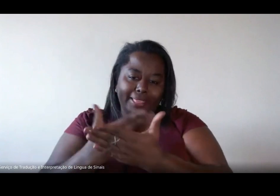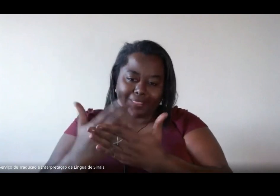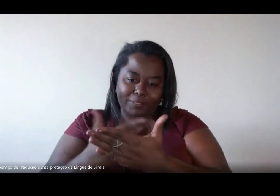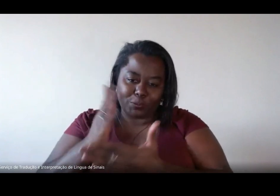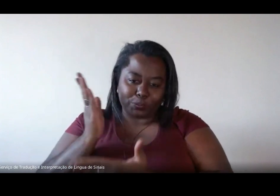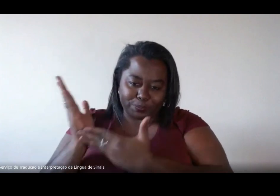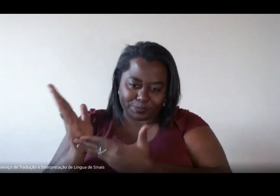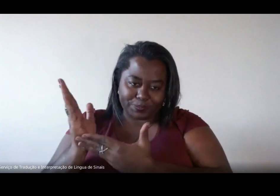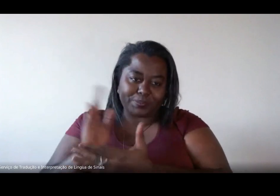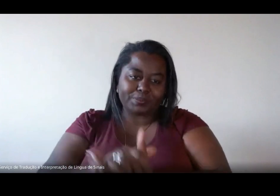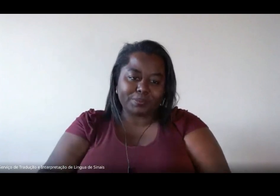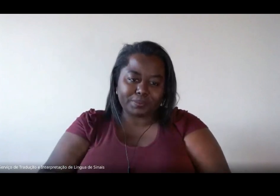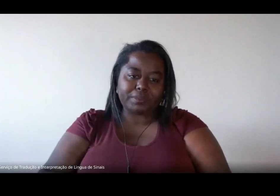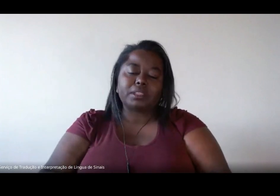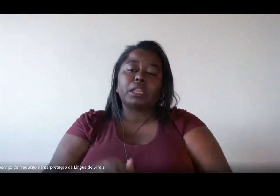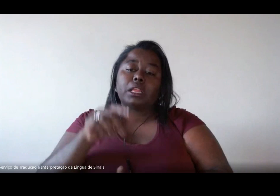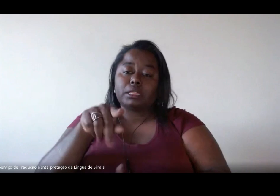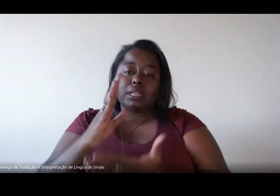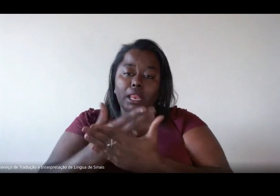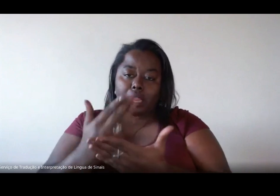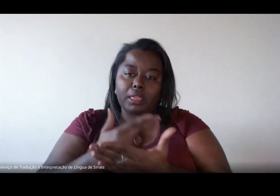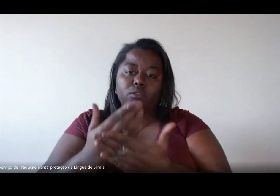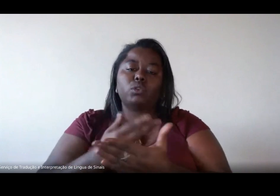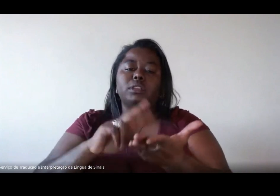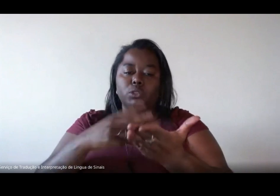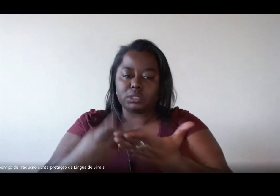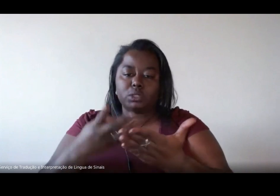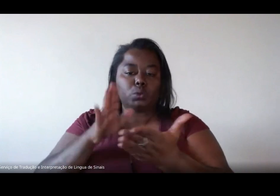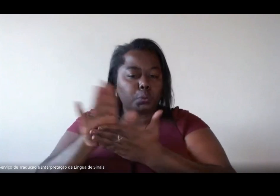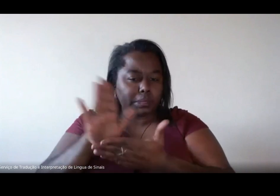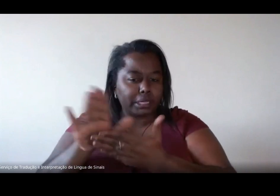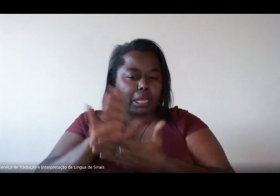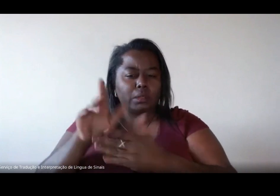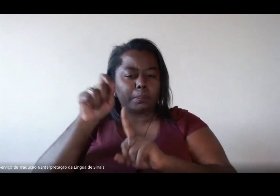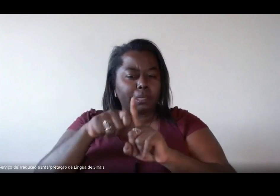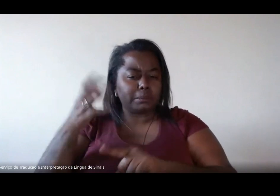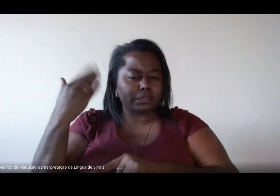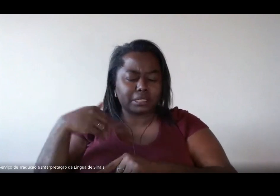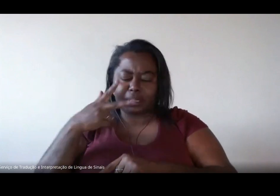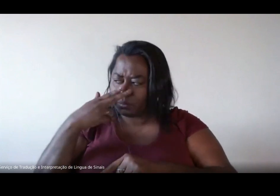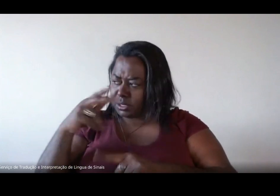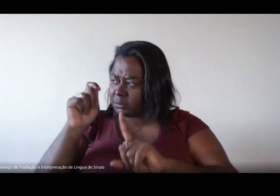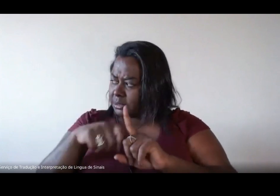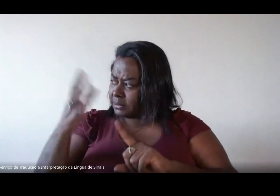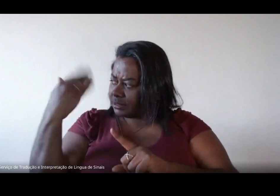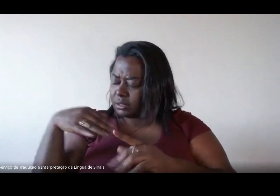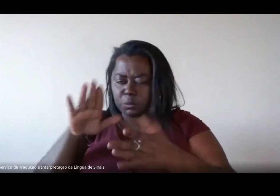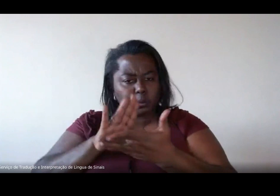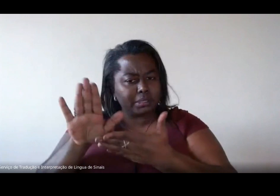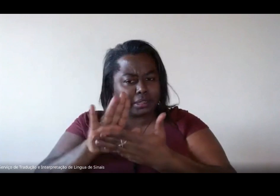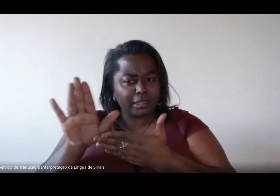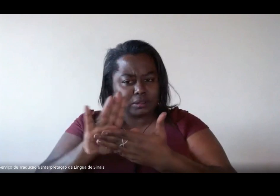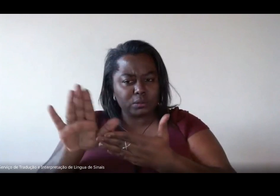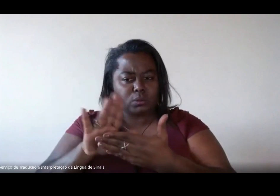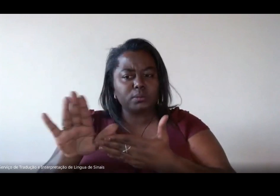está sorteando, então, um exemplar desse livro, da Marianne Pavot, que foi traduzido e publicado Recentemente, acho que mês passado ou esse mês, né,